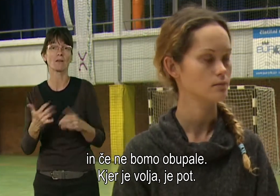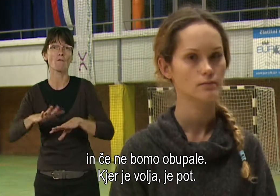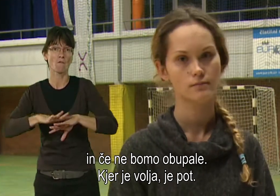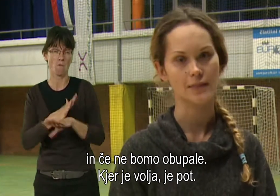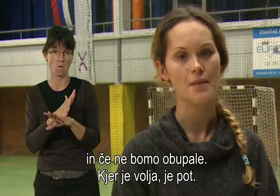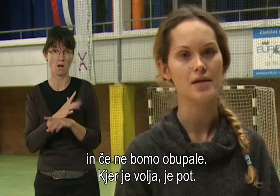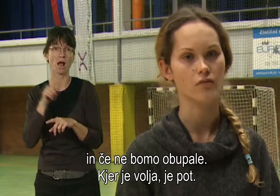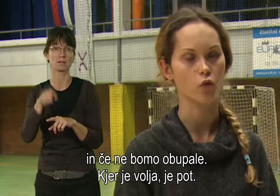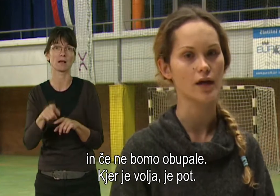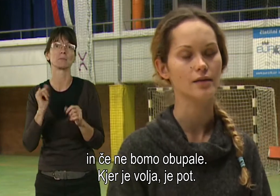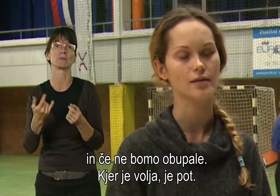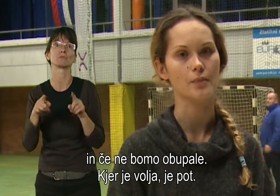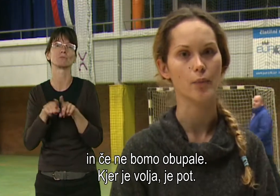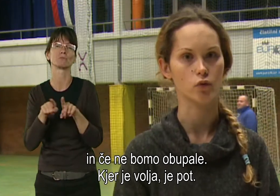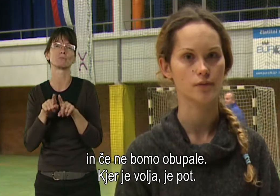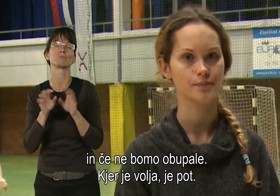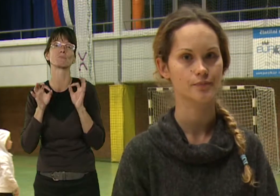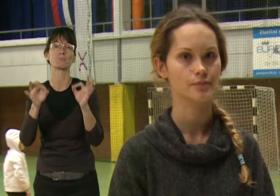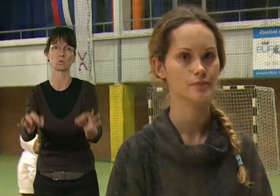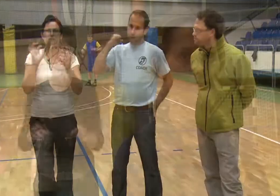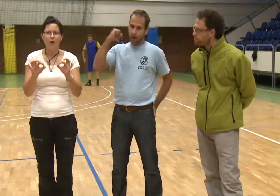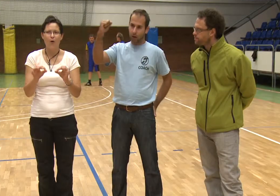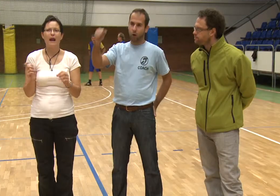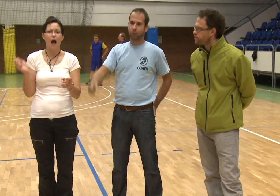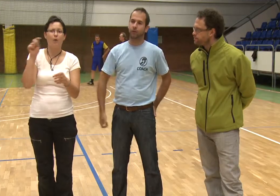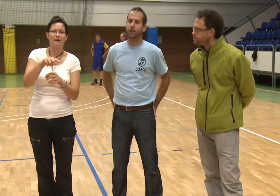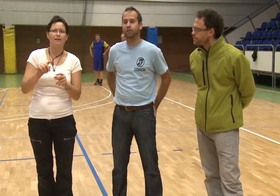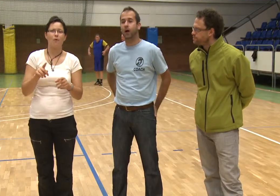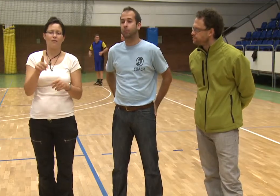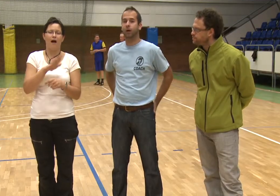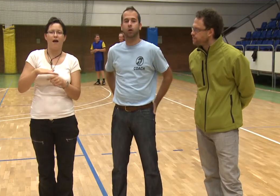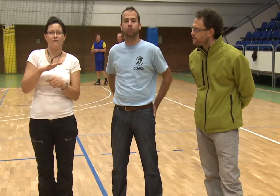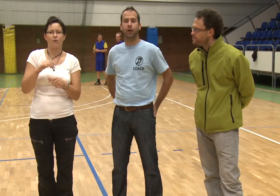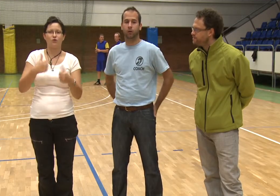Tam, kjer je volja, tam je pot. Na evropsko prvenstvo ali pa na olimpijado.